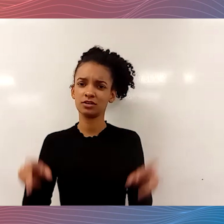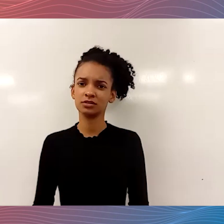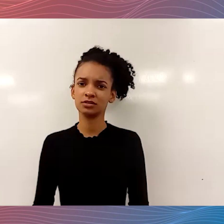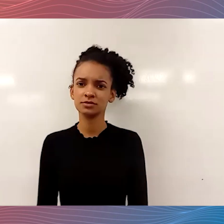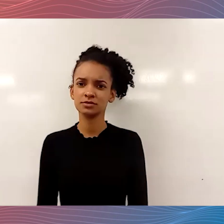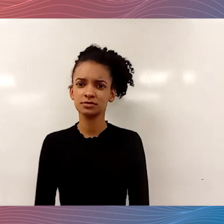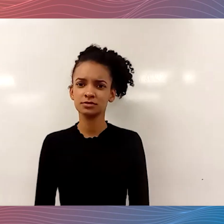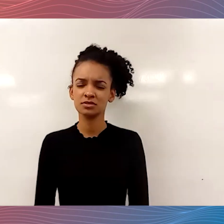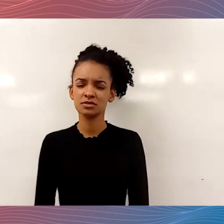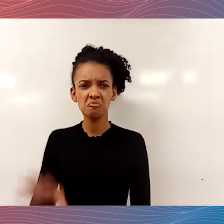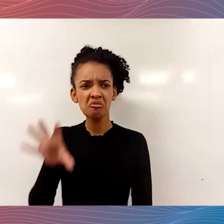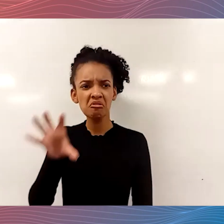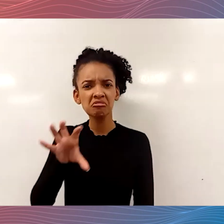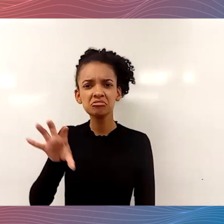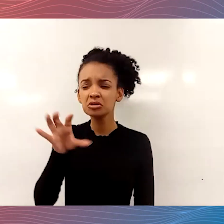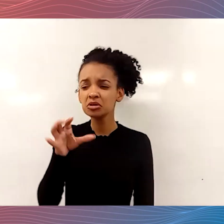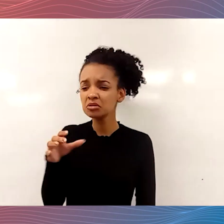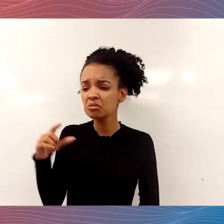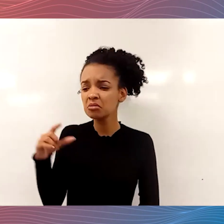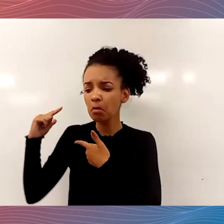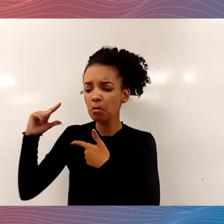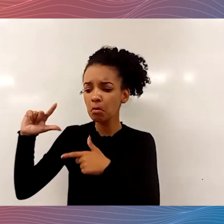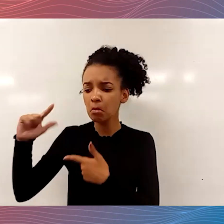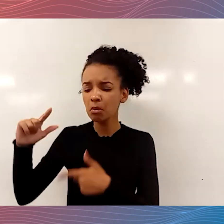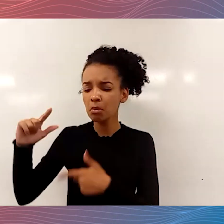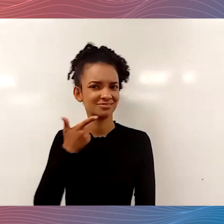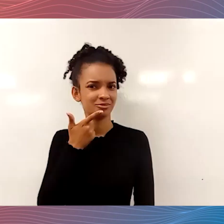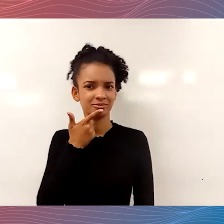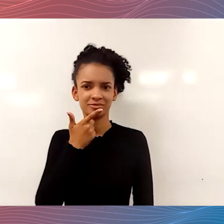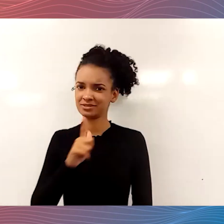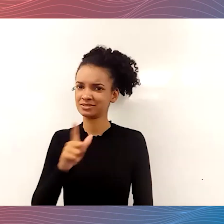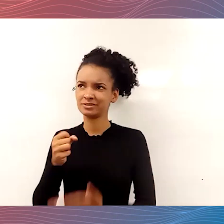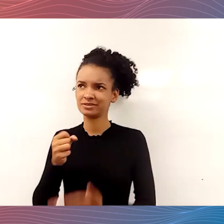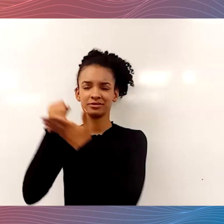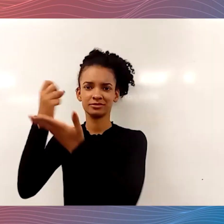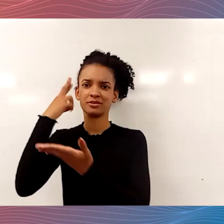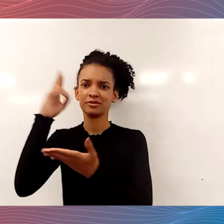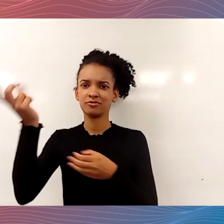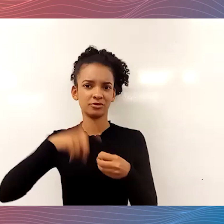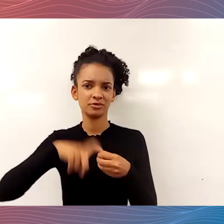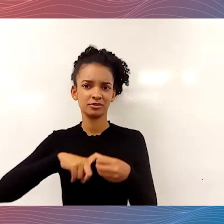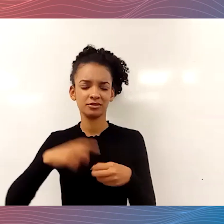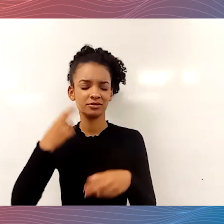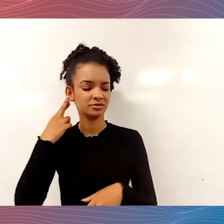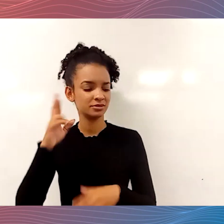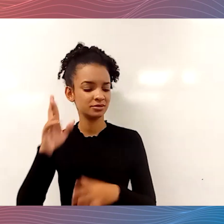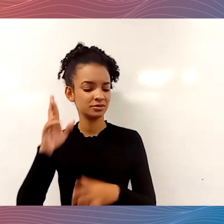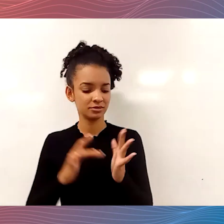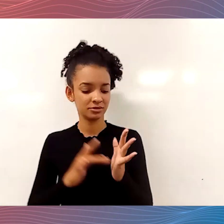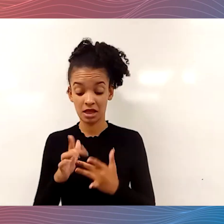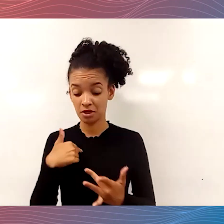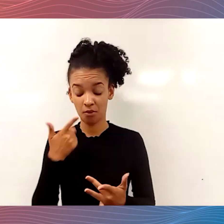conseguir trazer o Senhor de volta. Ó Senhor, já nem consigo falar a mensagem.